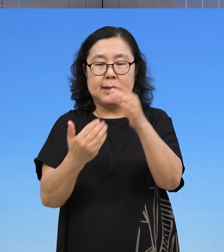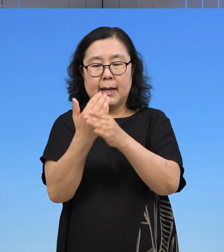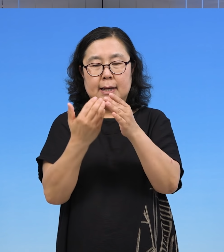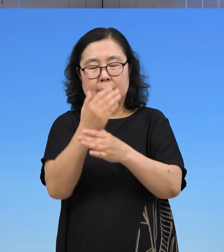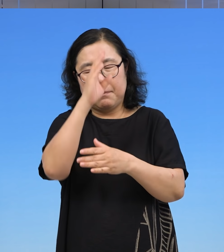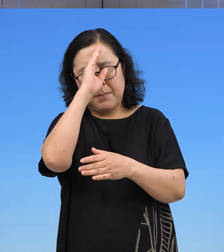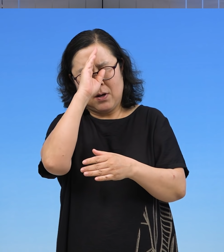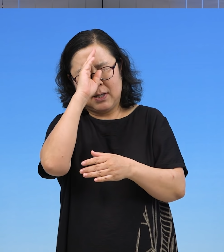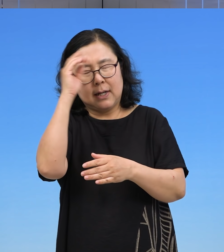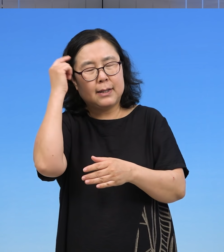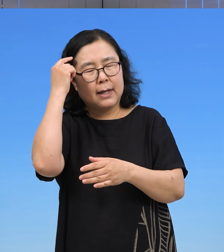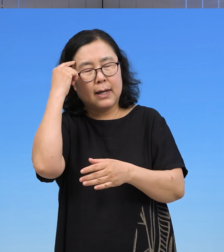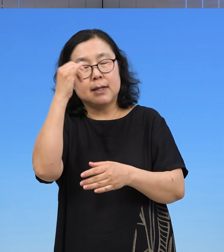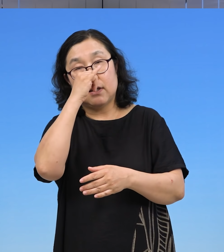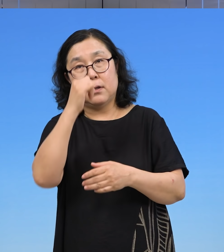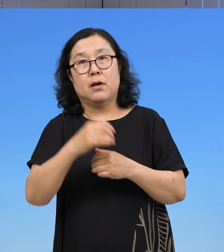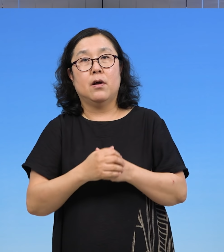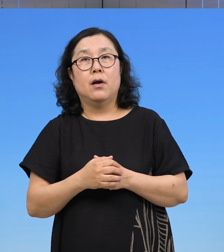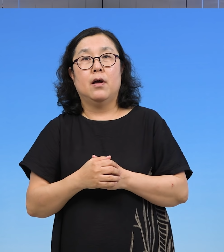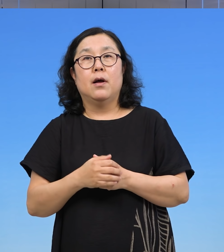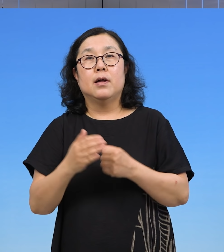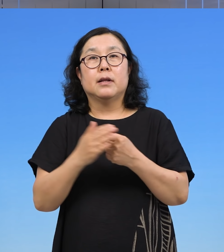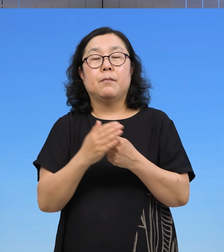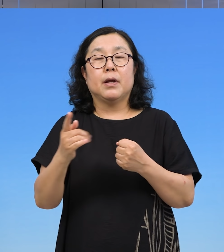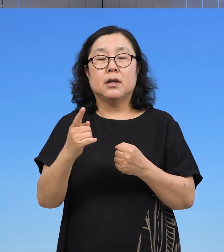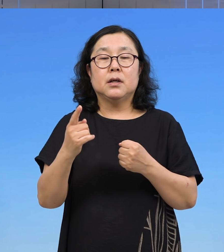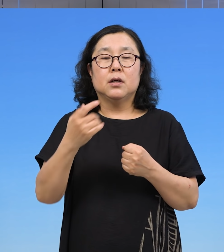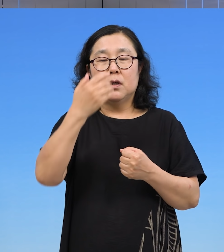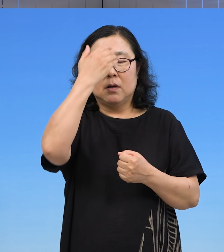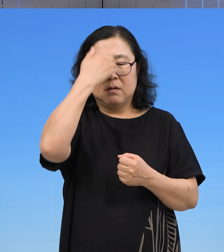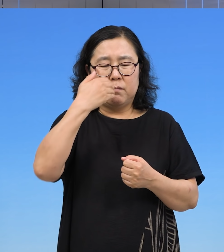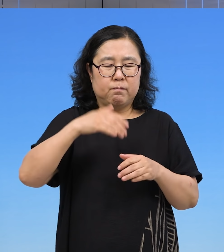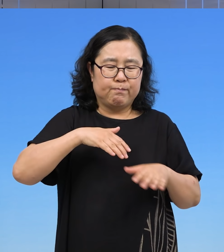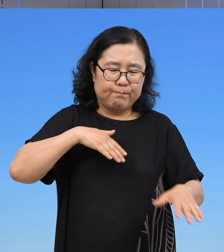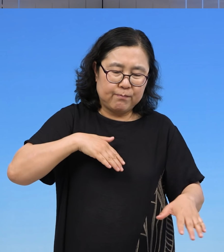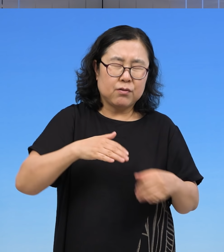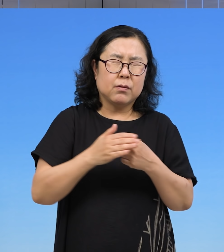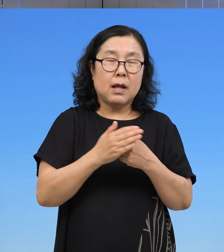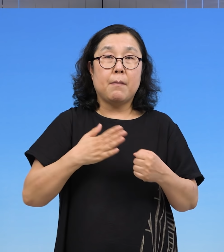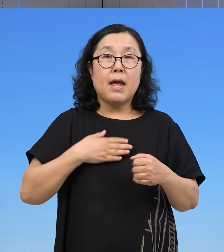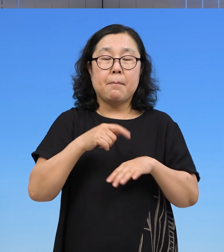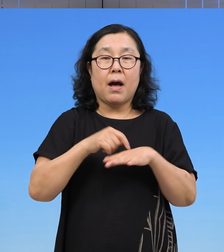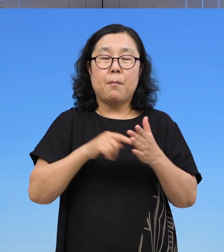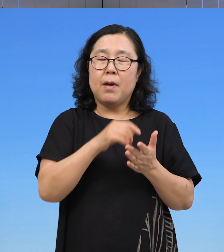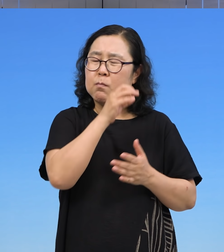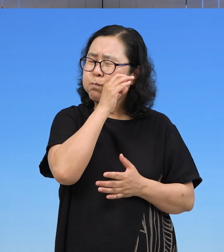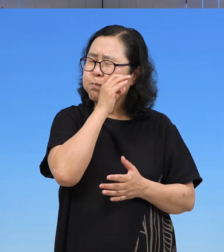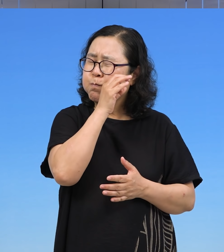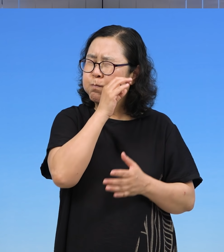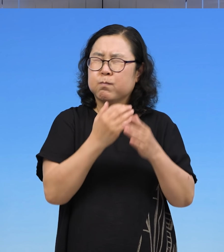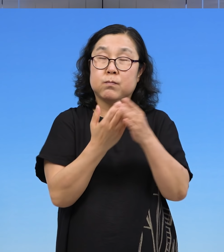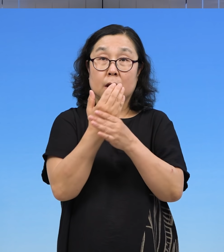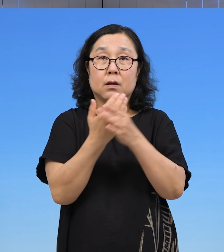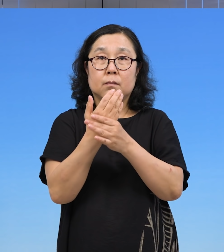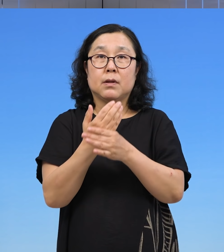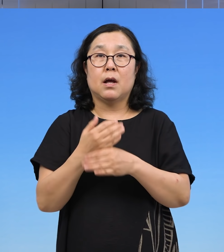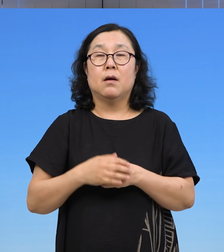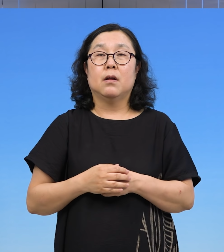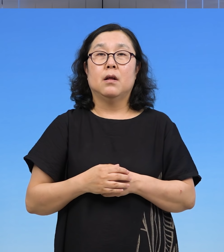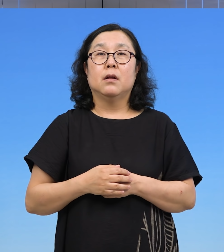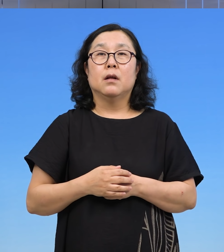때문에 생긴 병이라는 인식이 있었기 때문에 이것이 얼마나 그에게 수치심을 가져왔겠냐고요 얼마나 많은